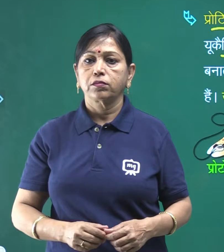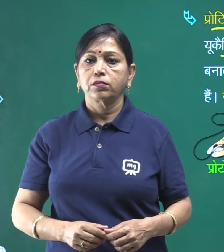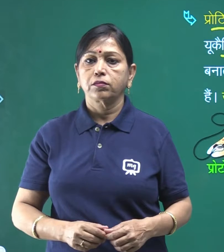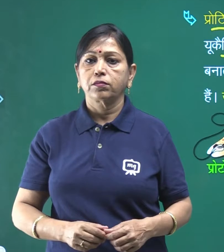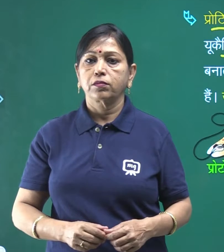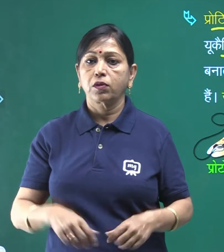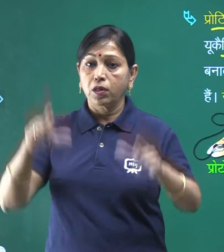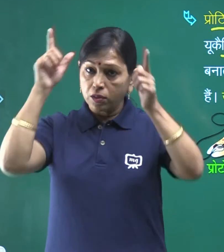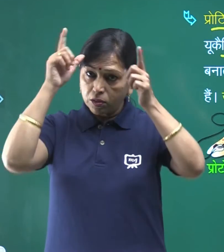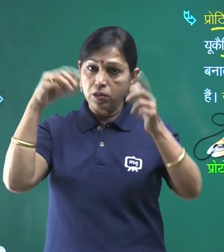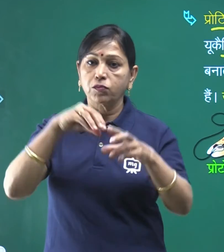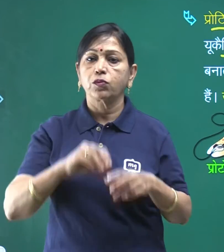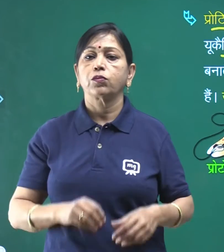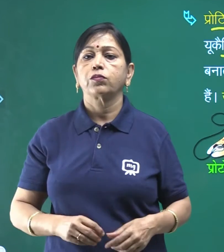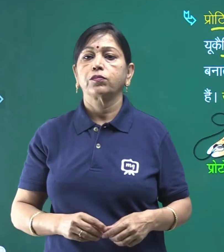जीव जो